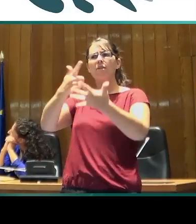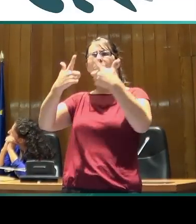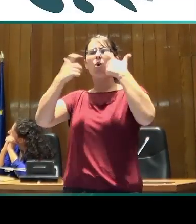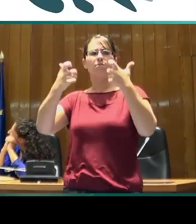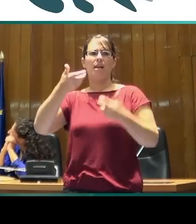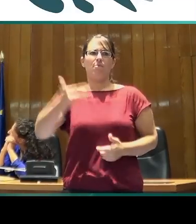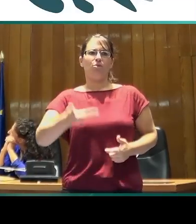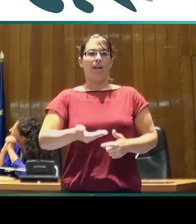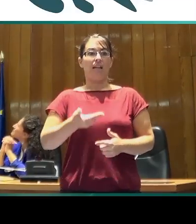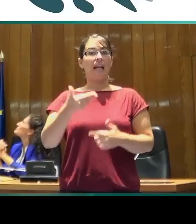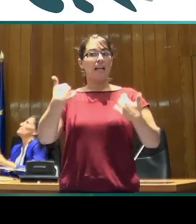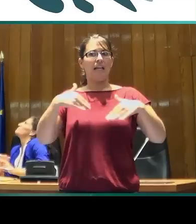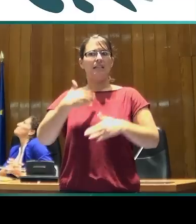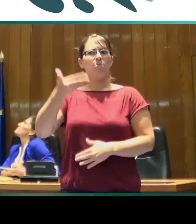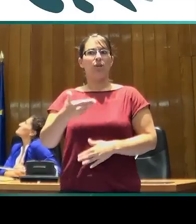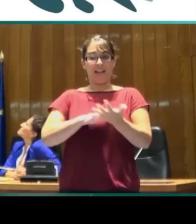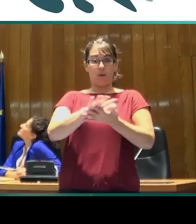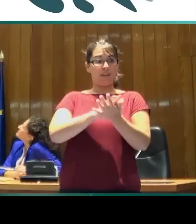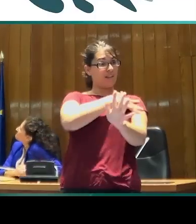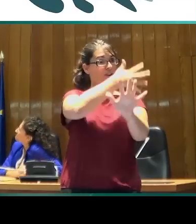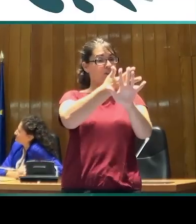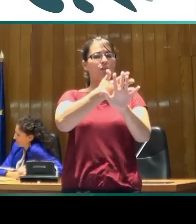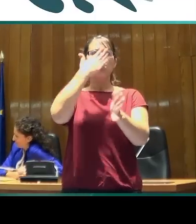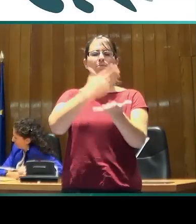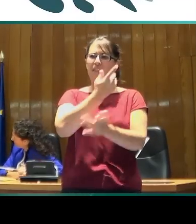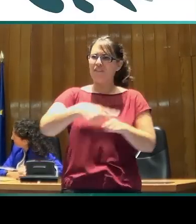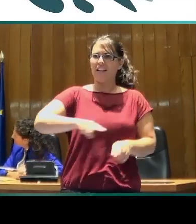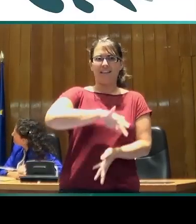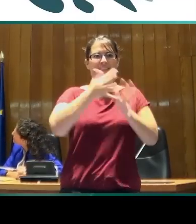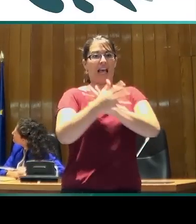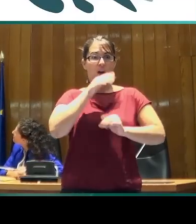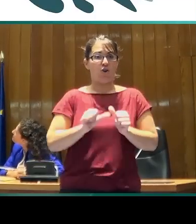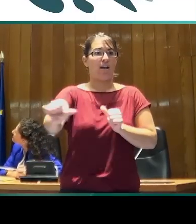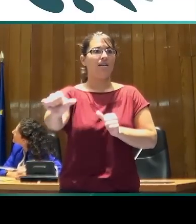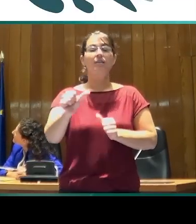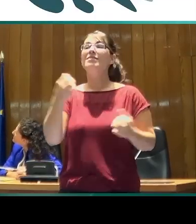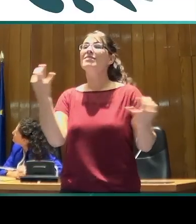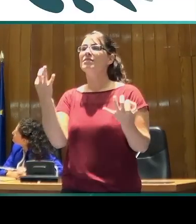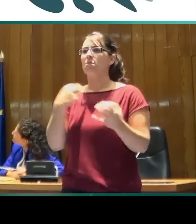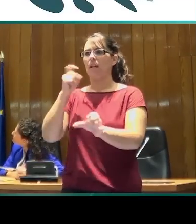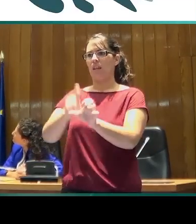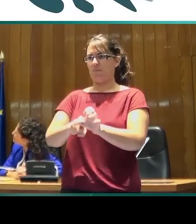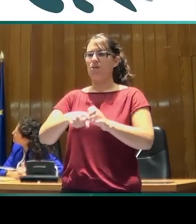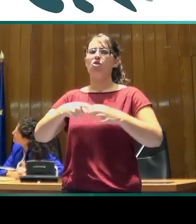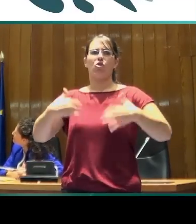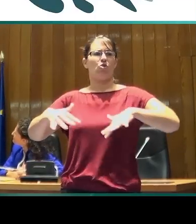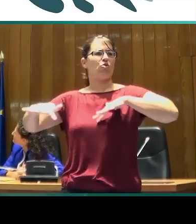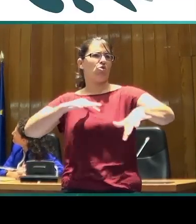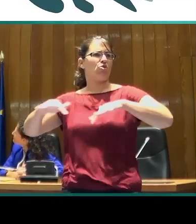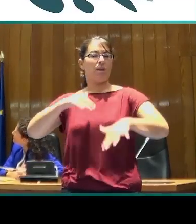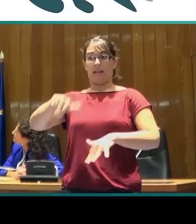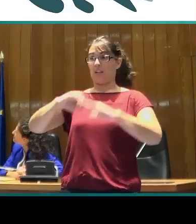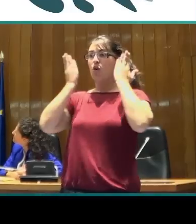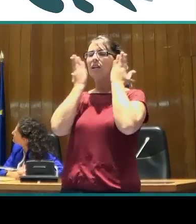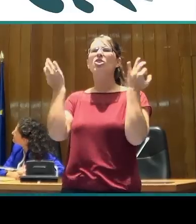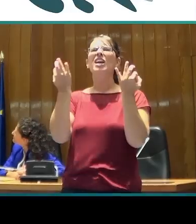inflexión en la evolución de la lengua de signos española. Me refiero, como no, a la participación activa en este congreso de los organismos españoles